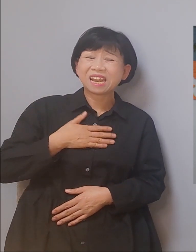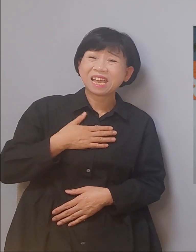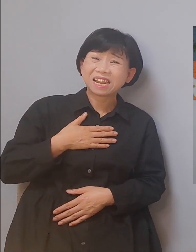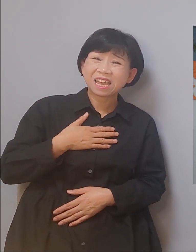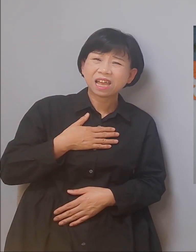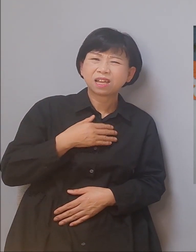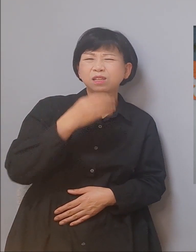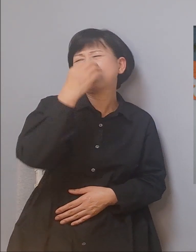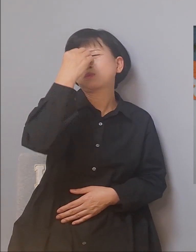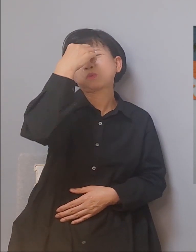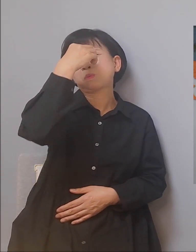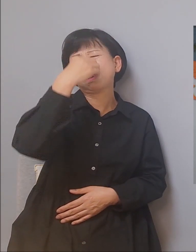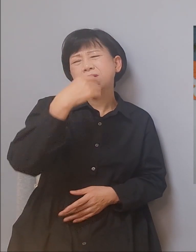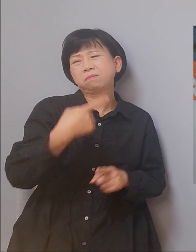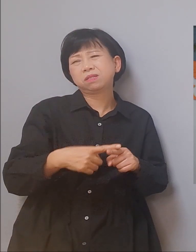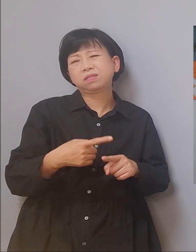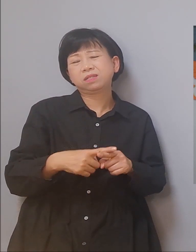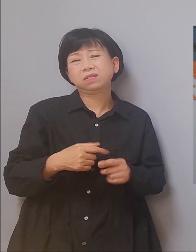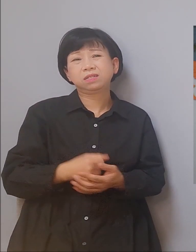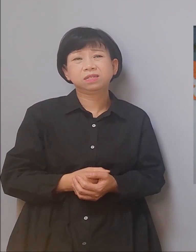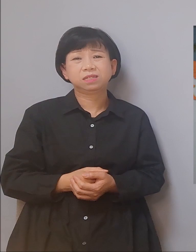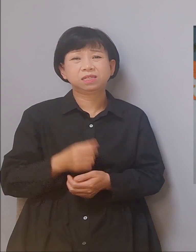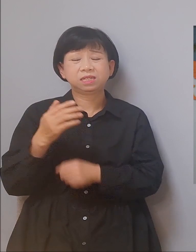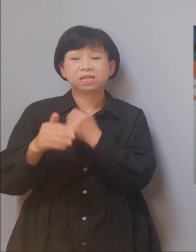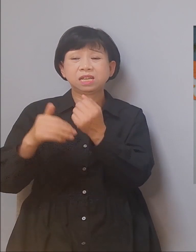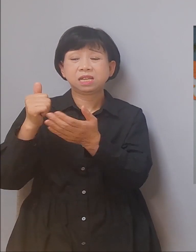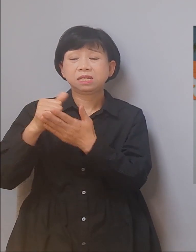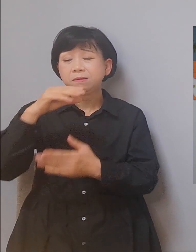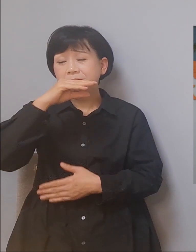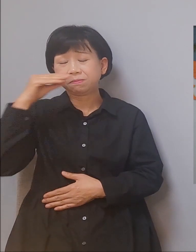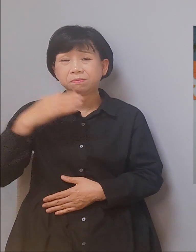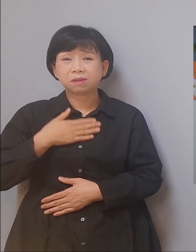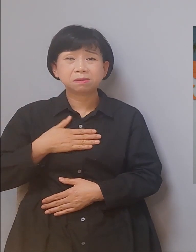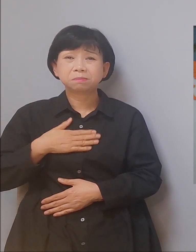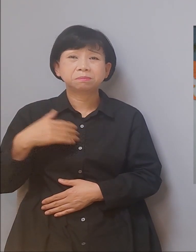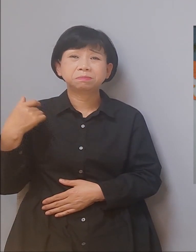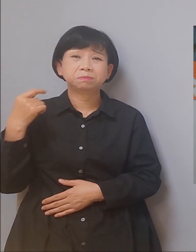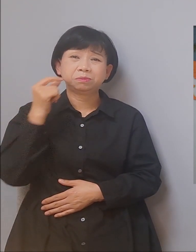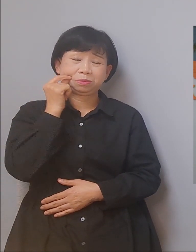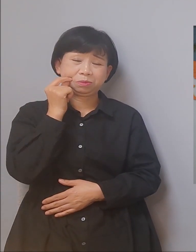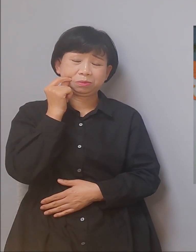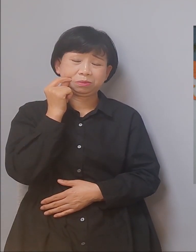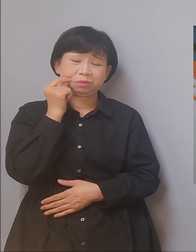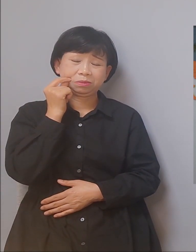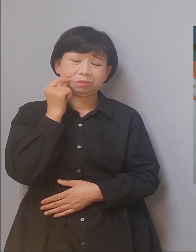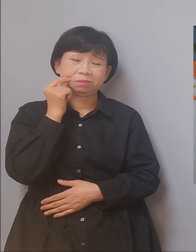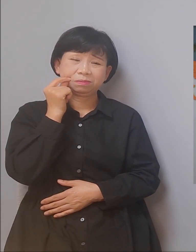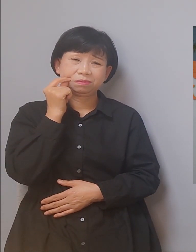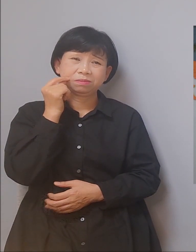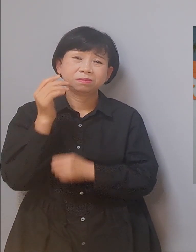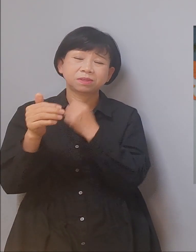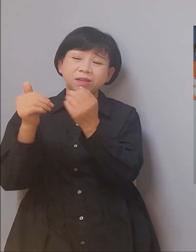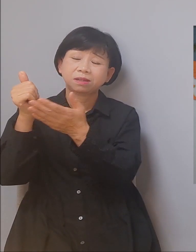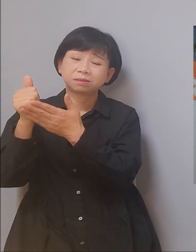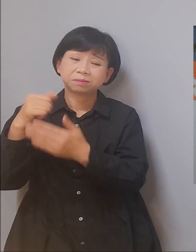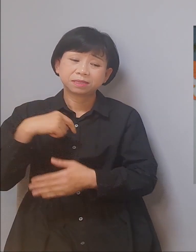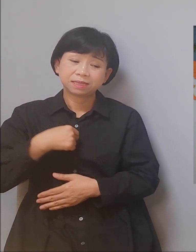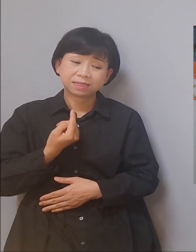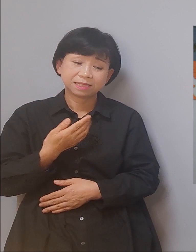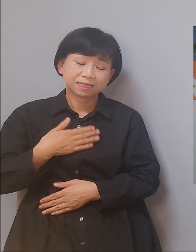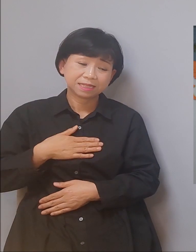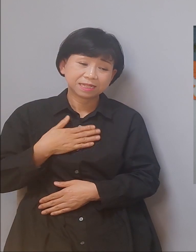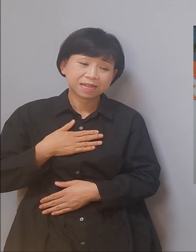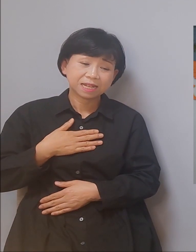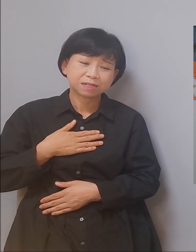자체가 교만이지요. 우리가 하나님을 제대로 알 수는 없겠지만 그래도 하나님께서는 자신을 알고자